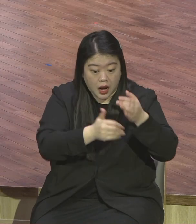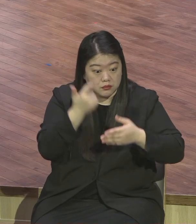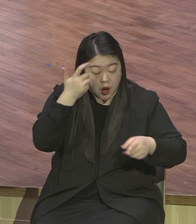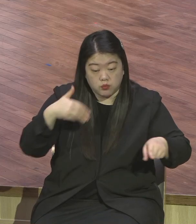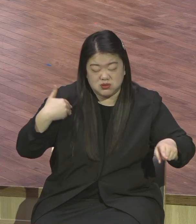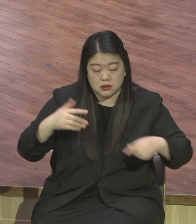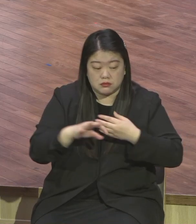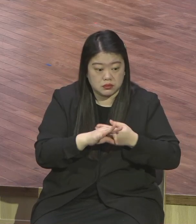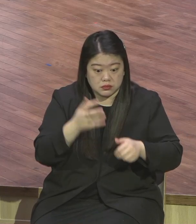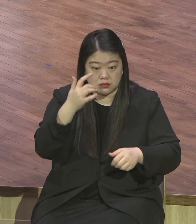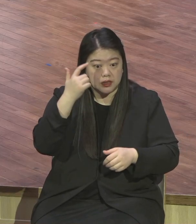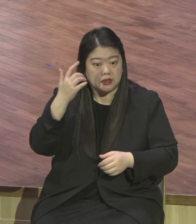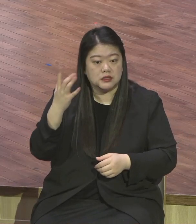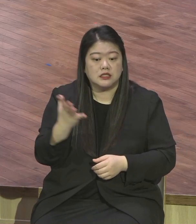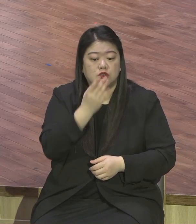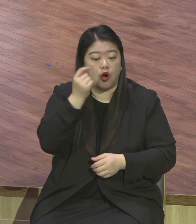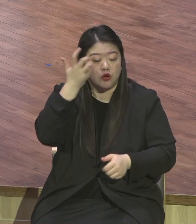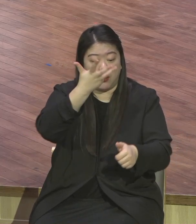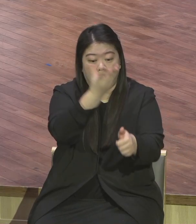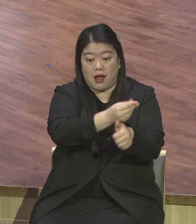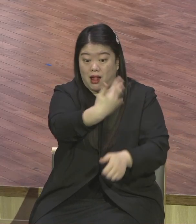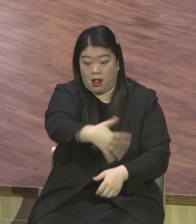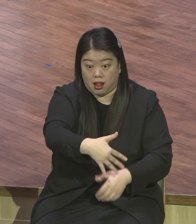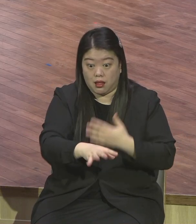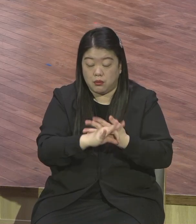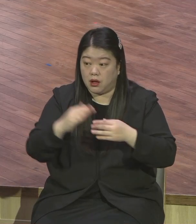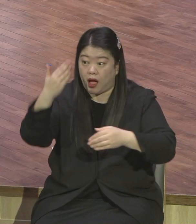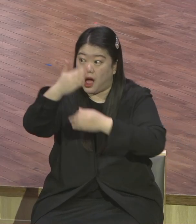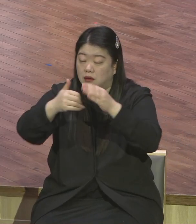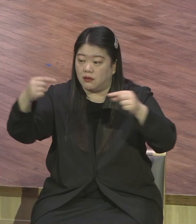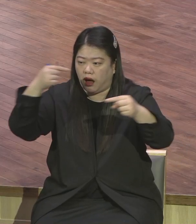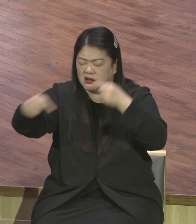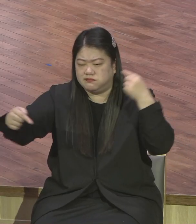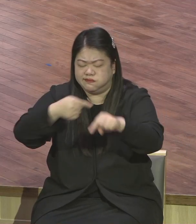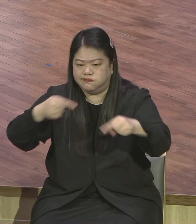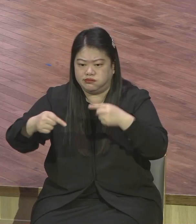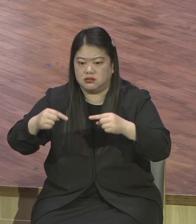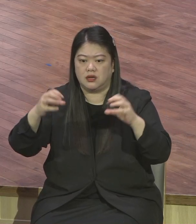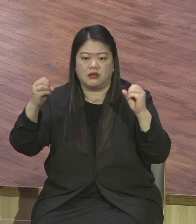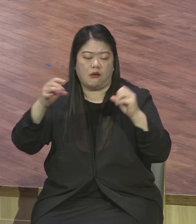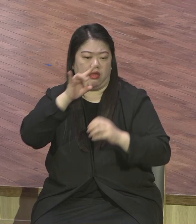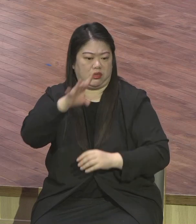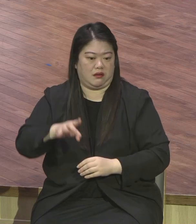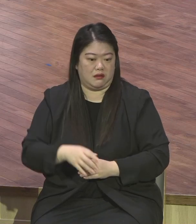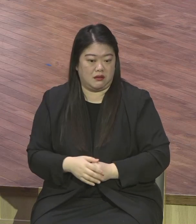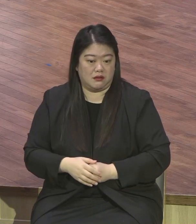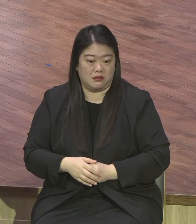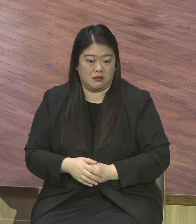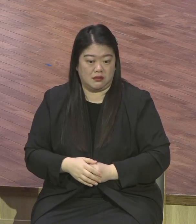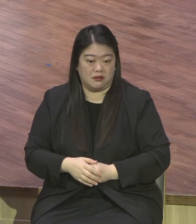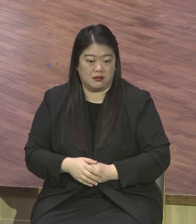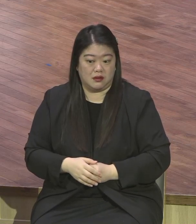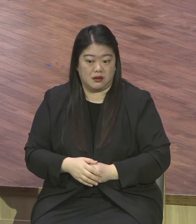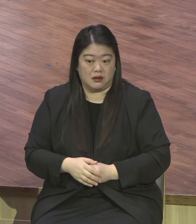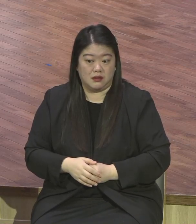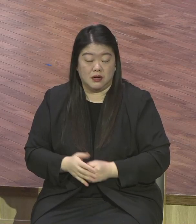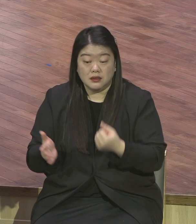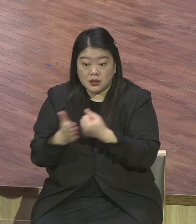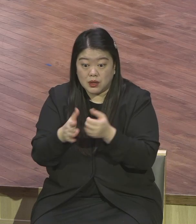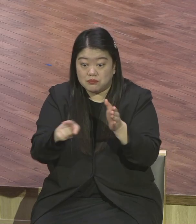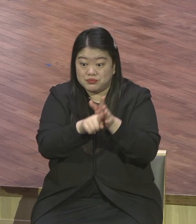알아들어. 보좌의 축복, 시공간을 초월해 237의 빛, 뭔 말인지 구름 담는